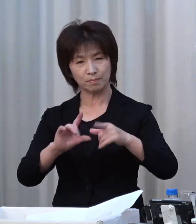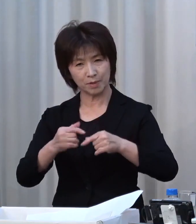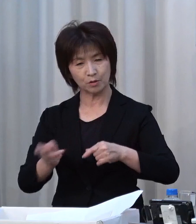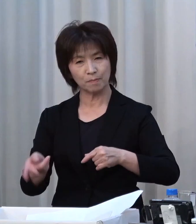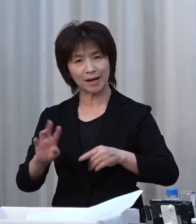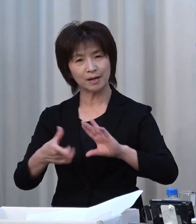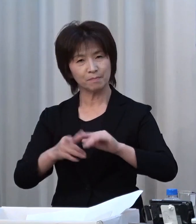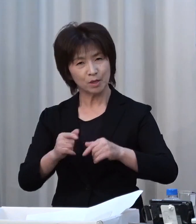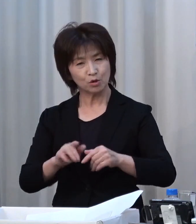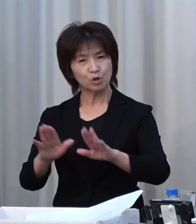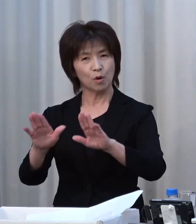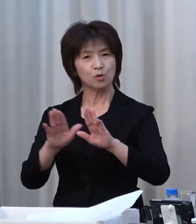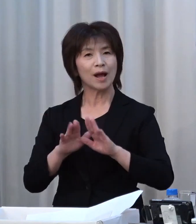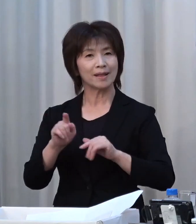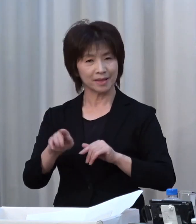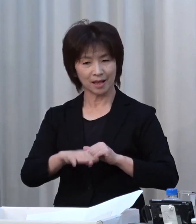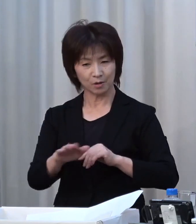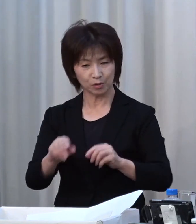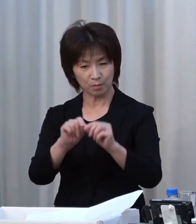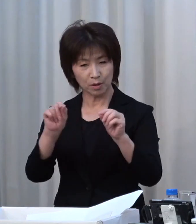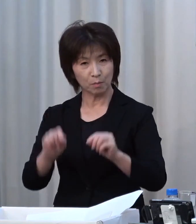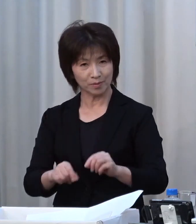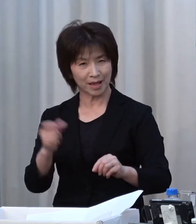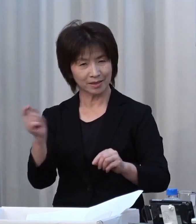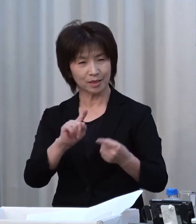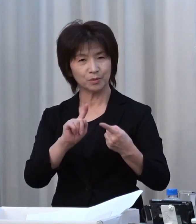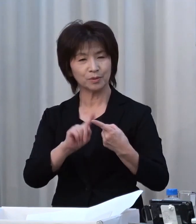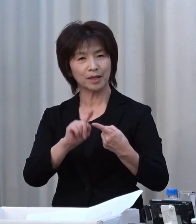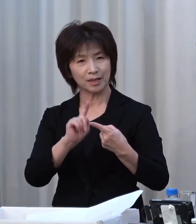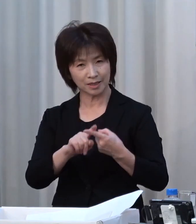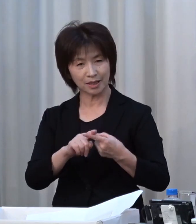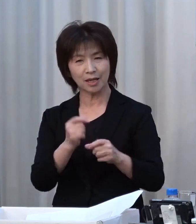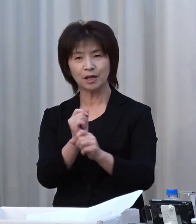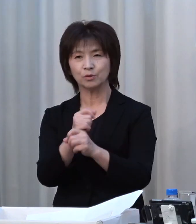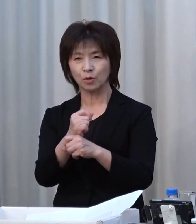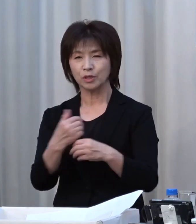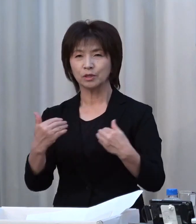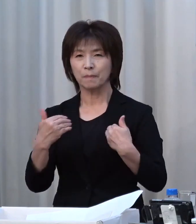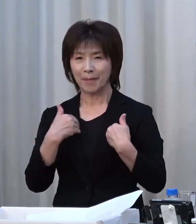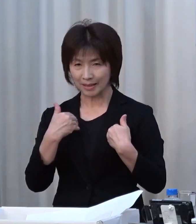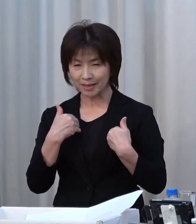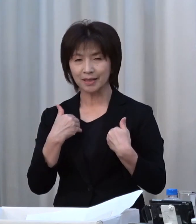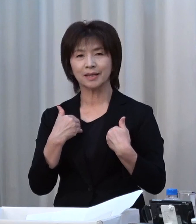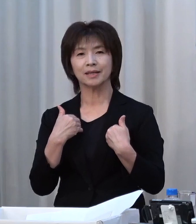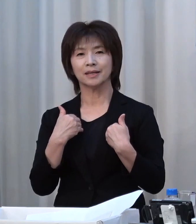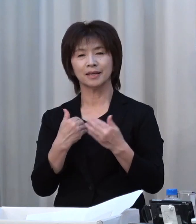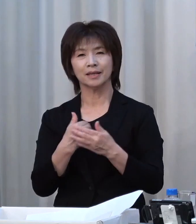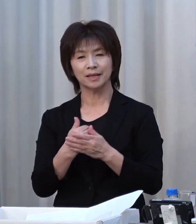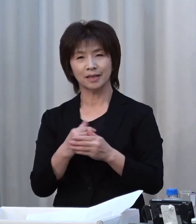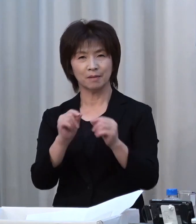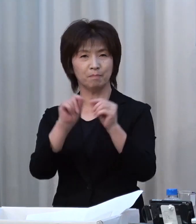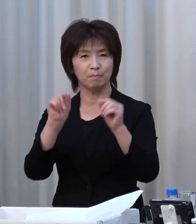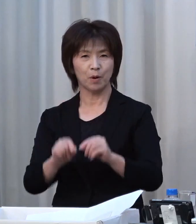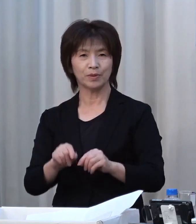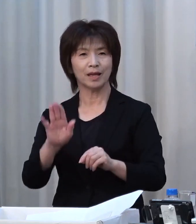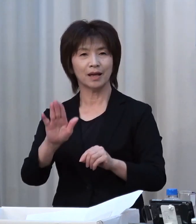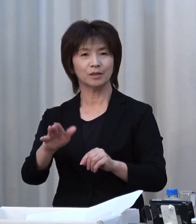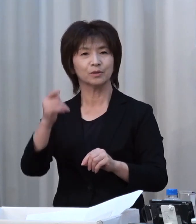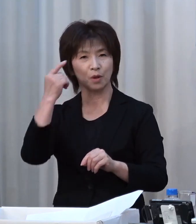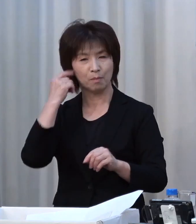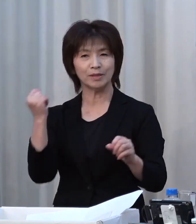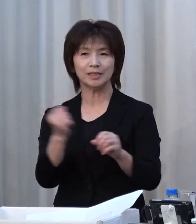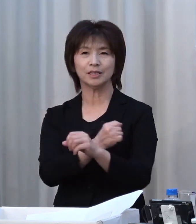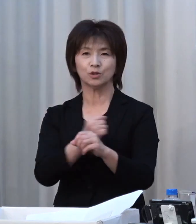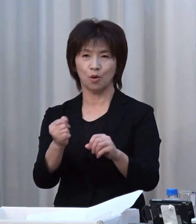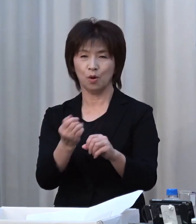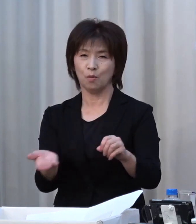の子どもの問題緊急的にね取り組むべき、問題だと思い、事務を